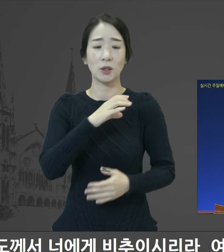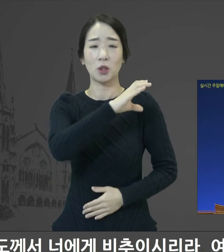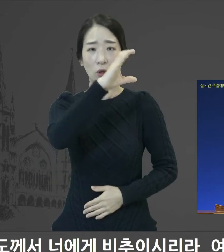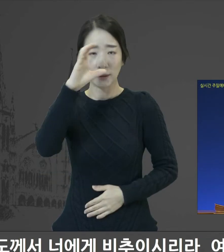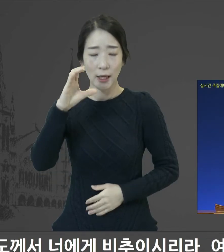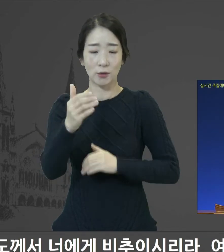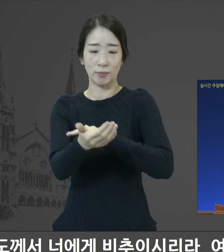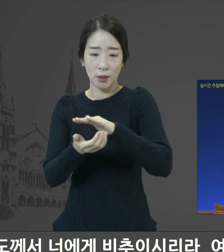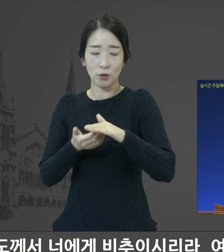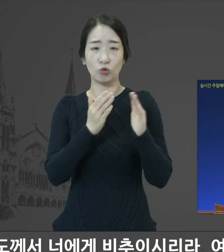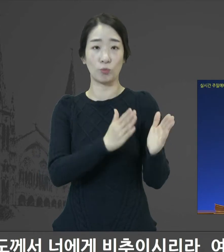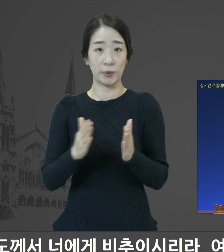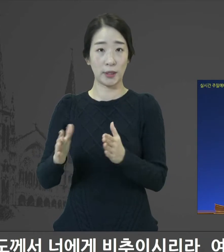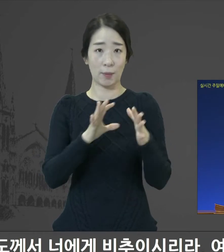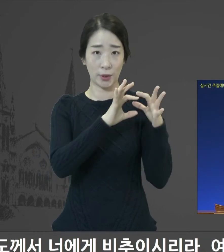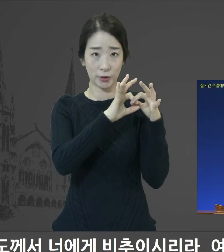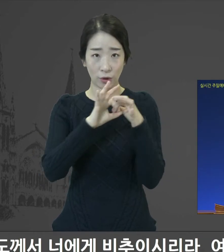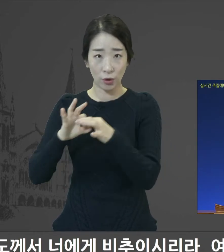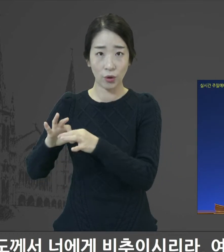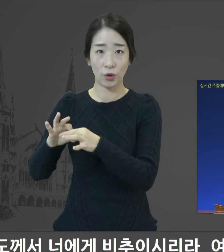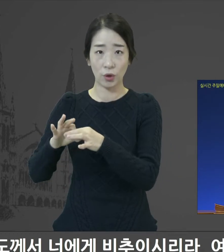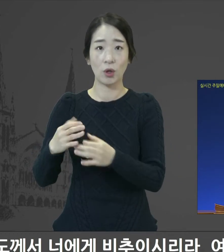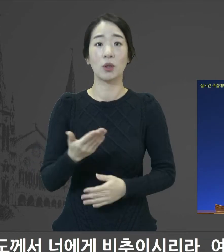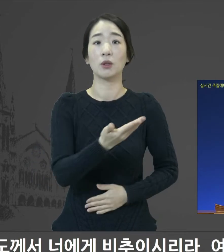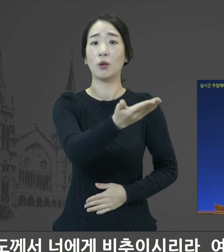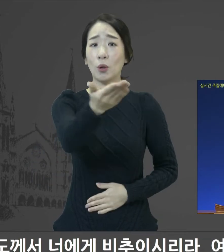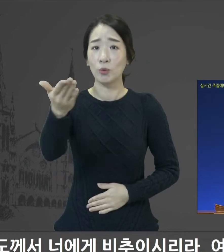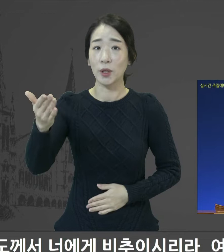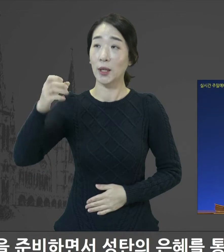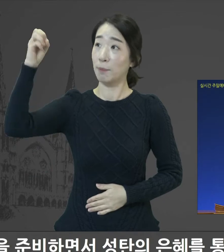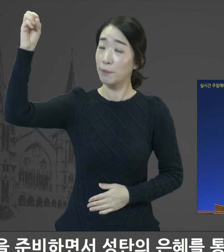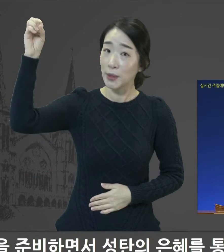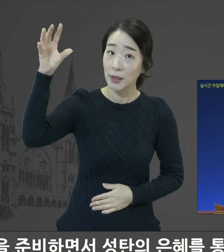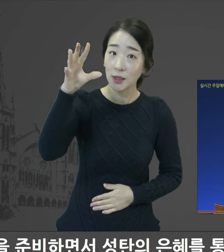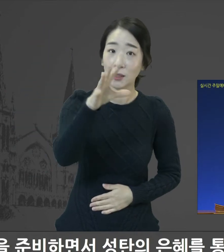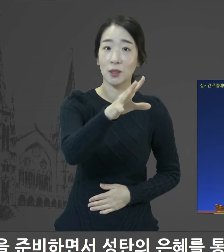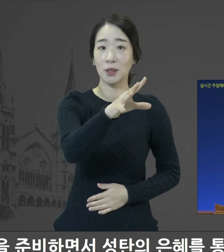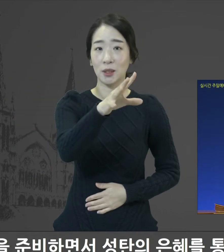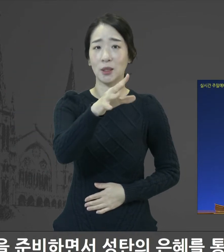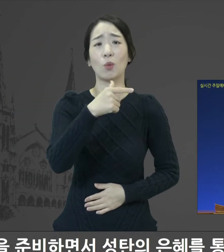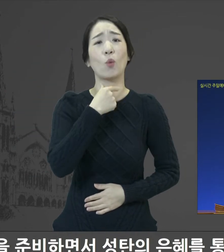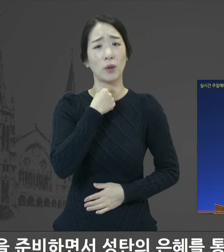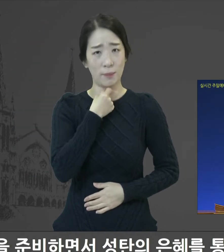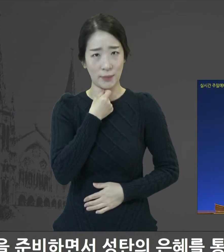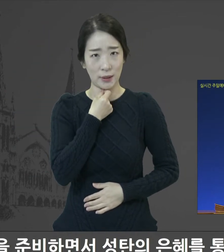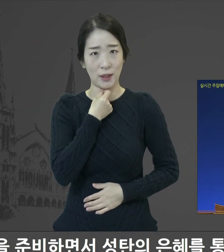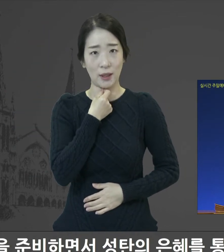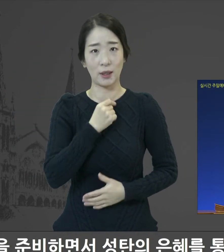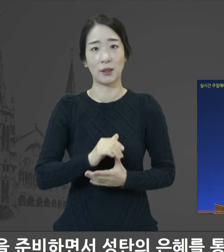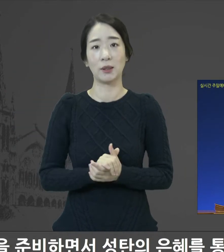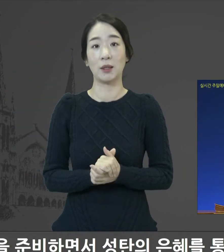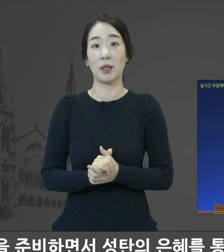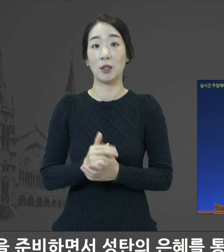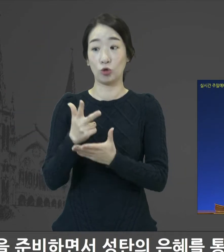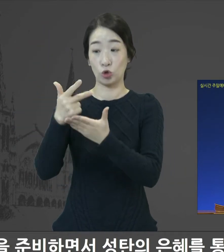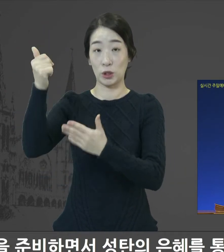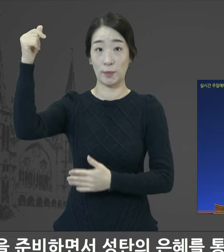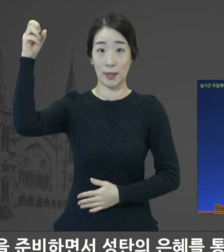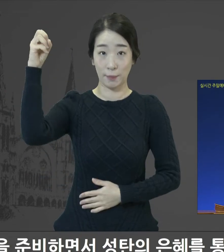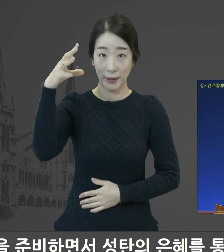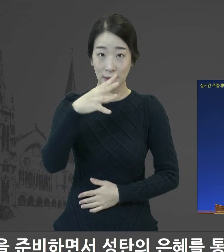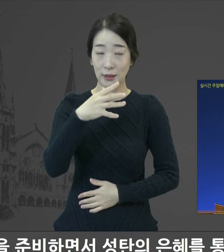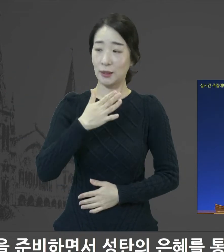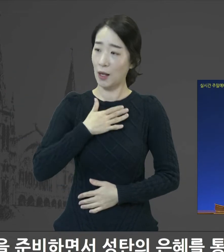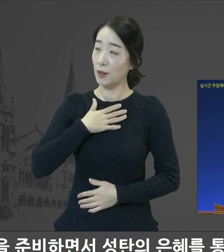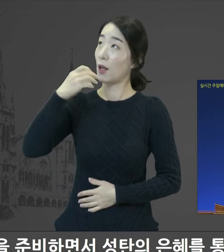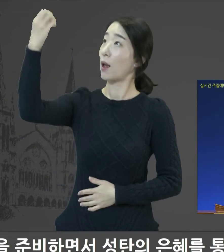통해서 생명의 빛 그리스도께서 저와 여러분에게 비추어지시기를 주 안에서 소망합니다. 그 빛이 우리에게